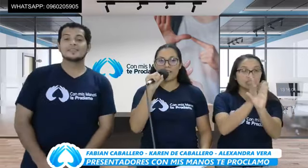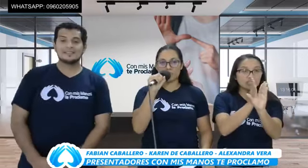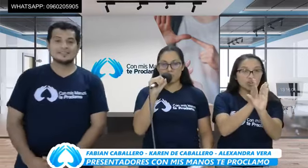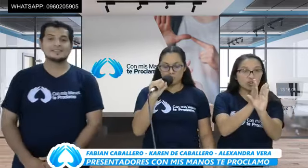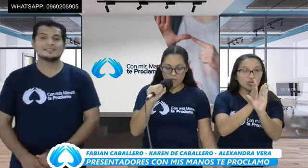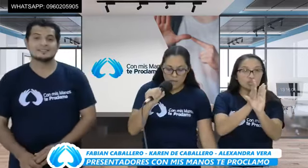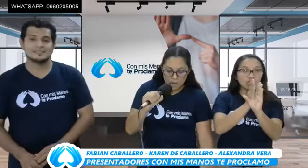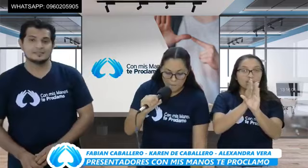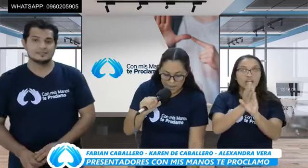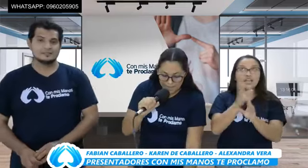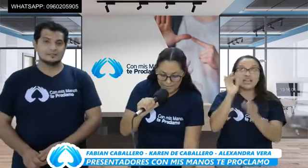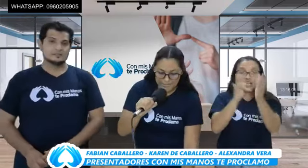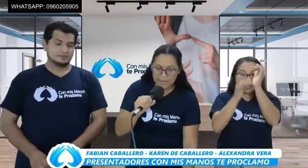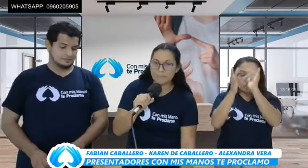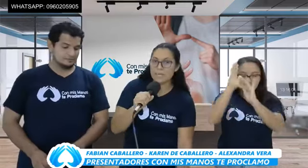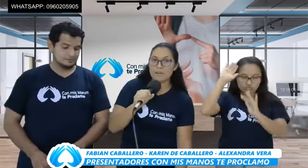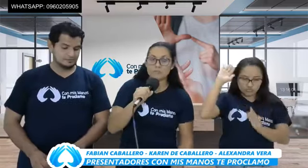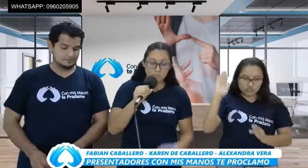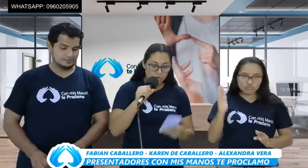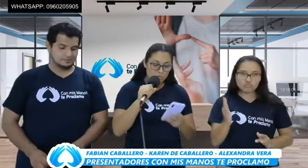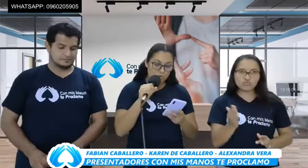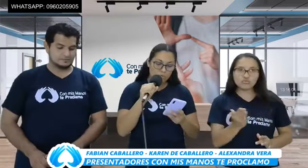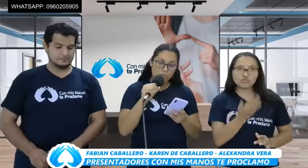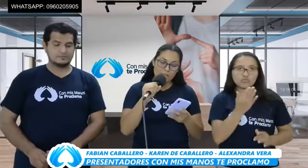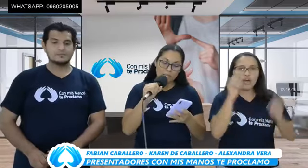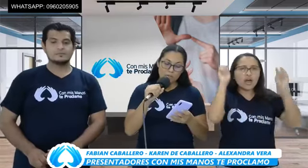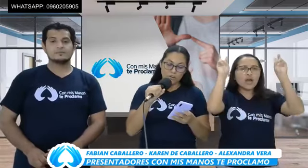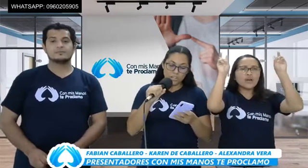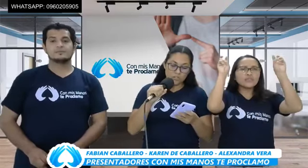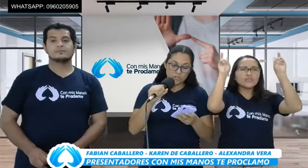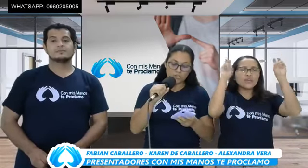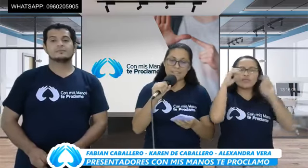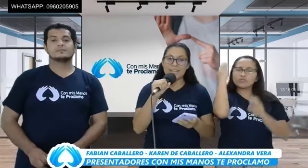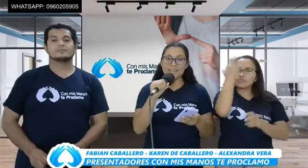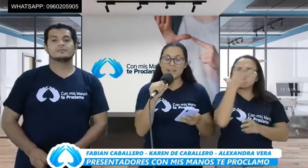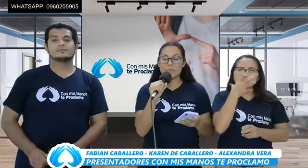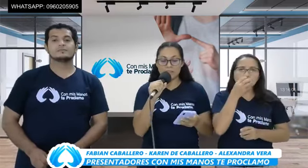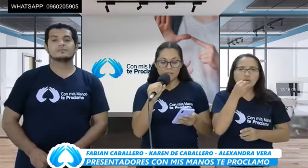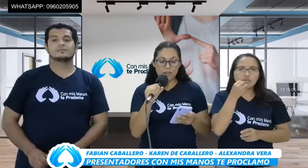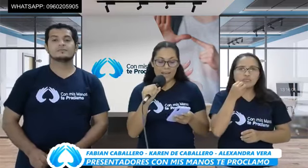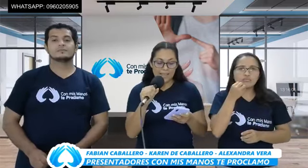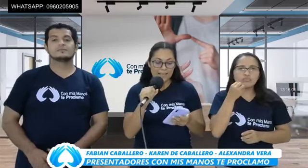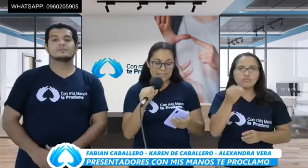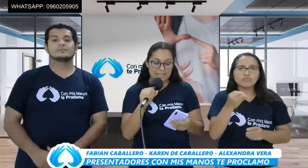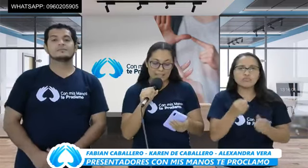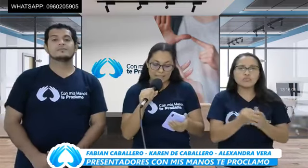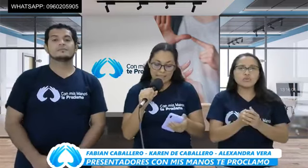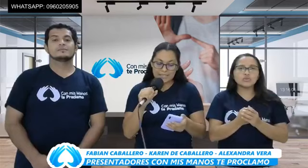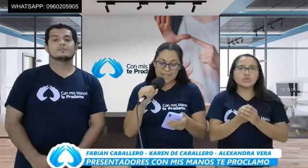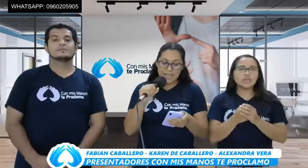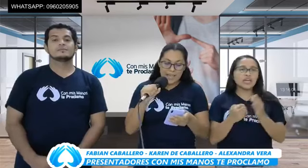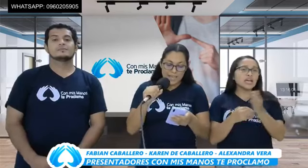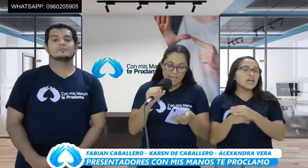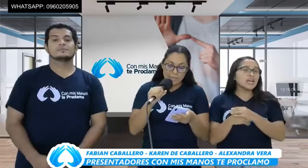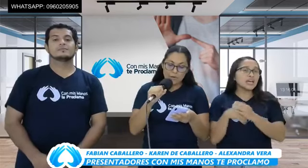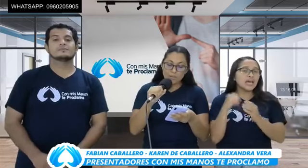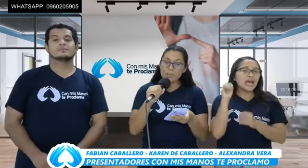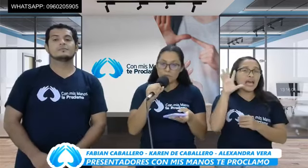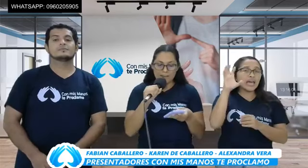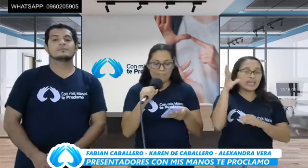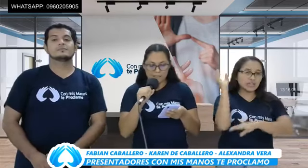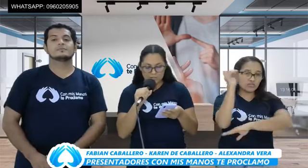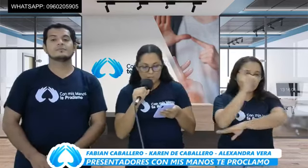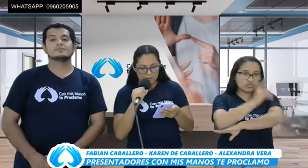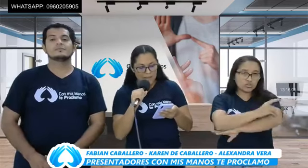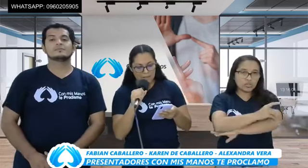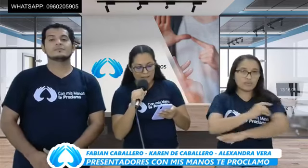Psicotransformados por Jesús. Van a tratar temas muy, muy, muy, muy bonitos que serán transmitidos cada 15 días. ¿Por dónde?